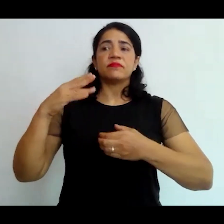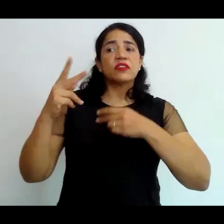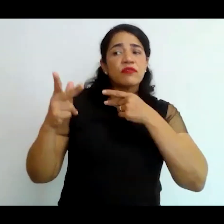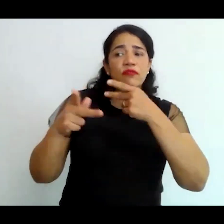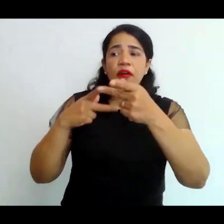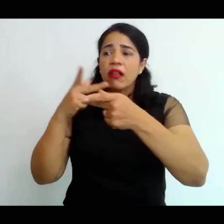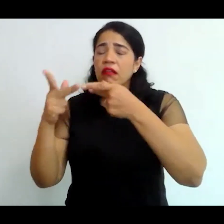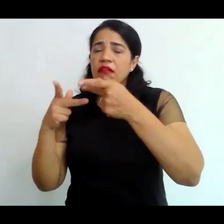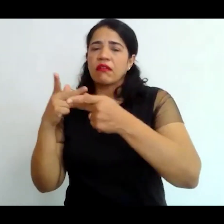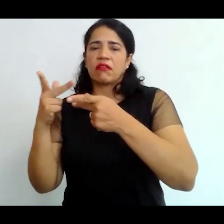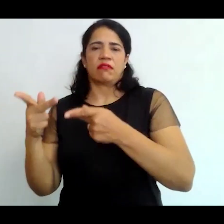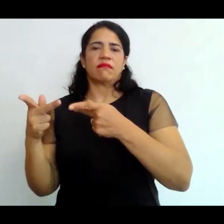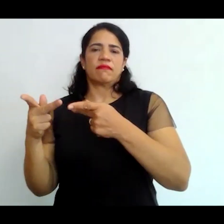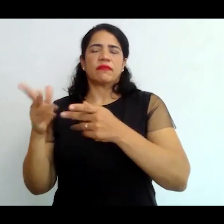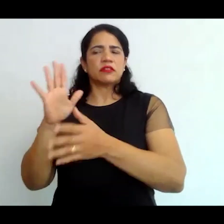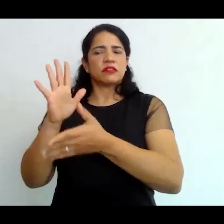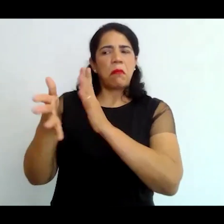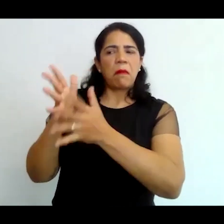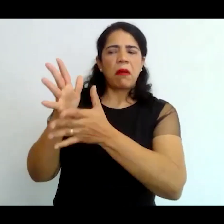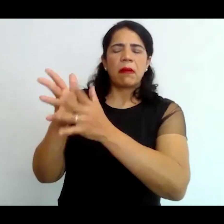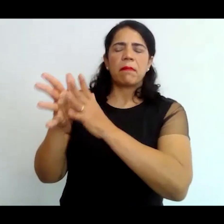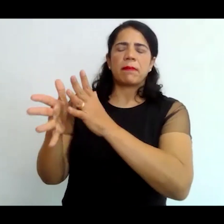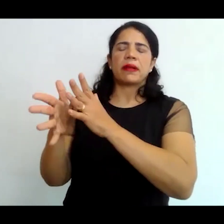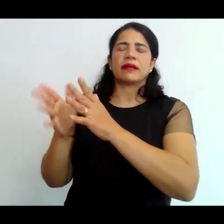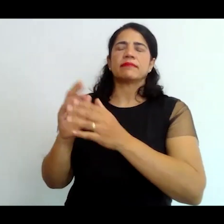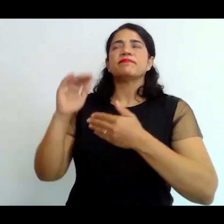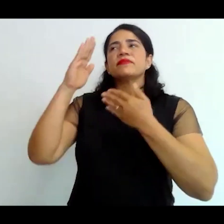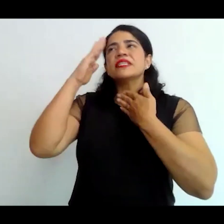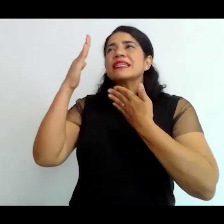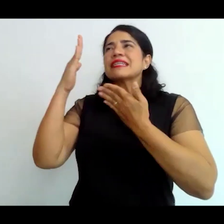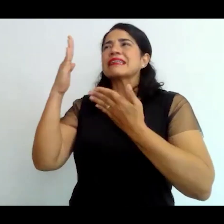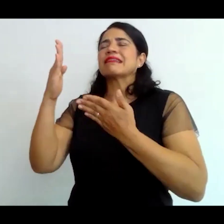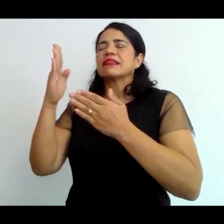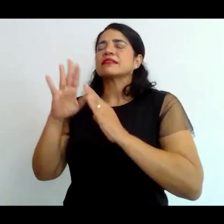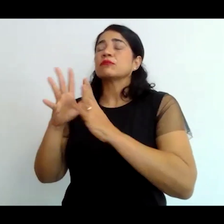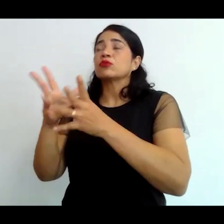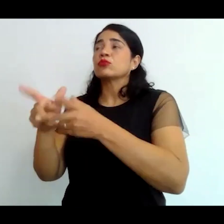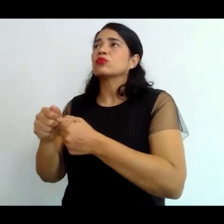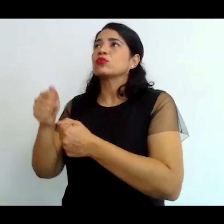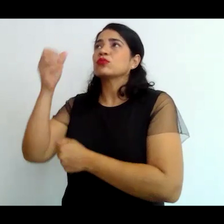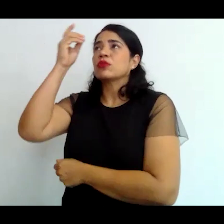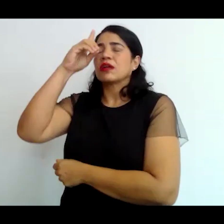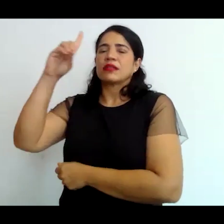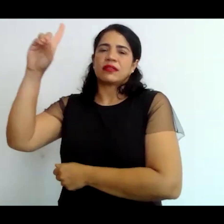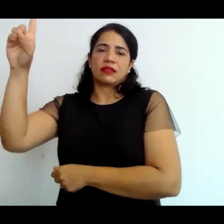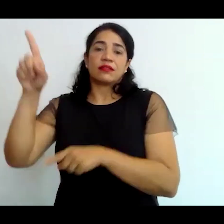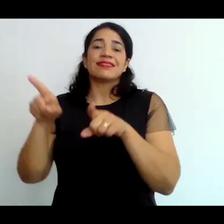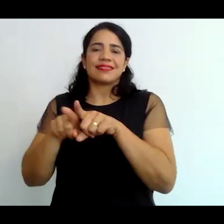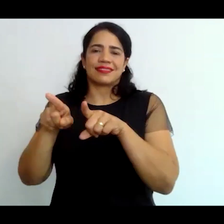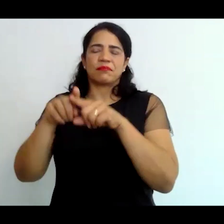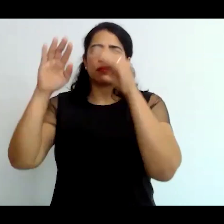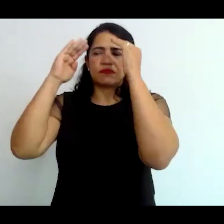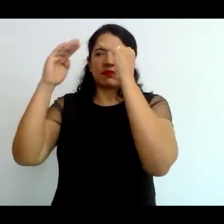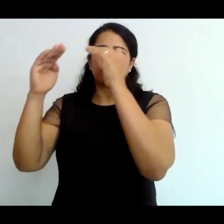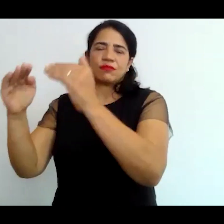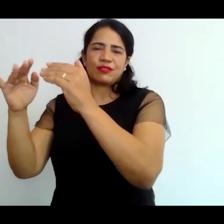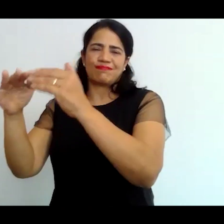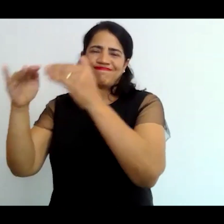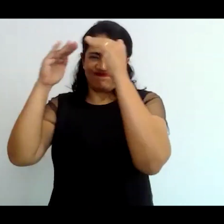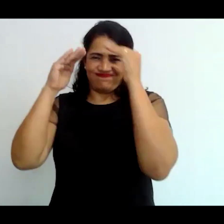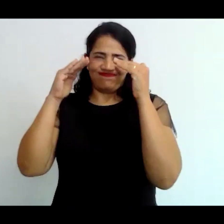Dando graças por tudo, né? A Deus e Pai, e também sujeitando-nos uns aos outros. Agora, né? Vamos entrar finalmente no pais e